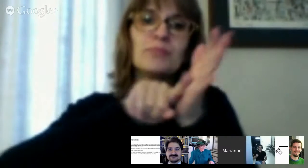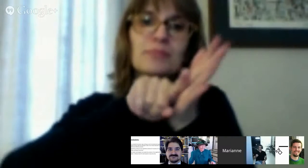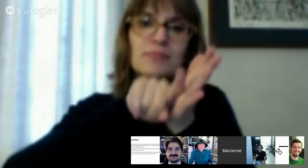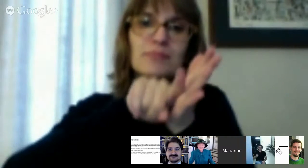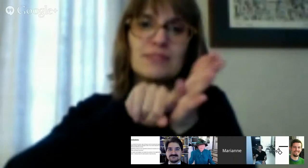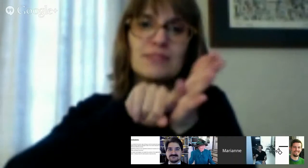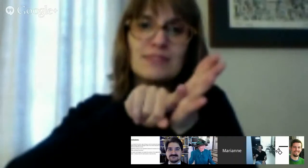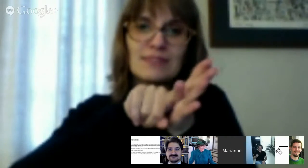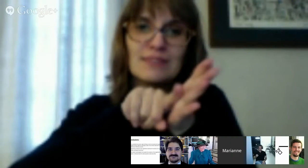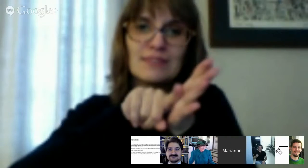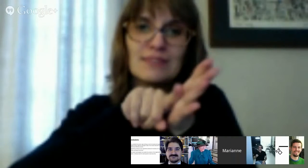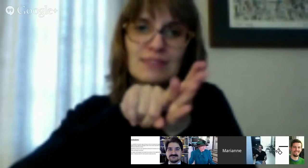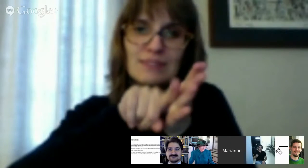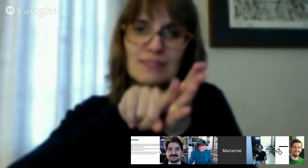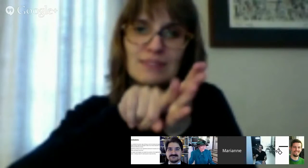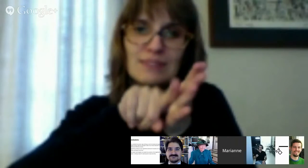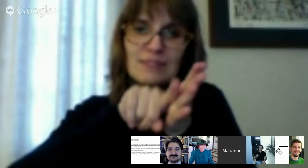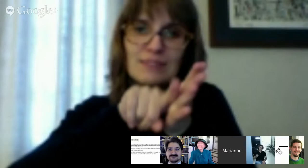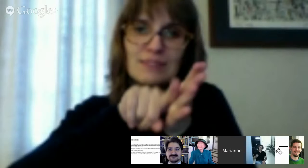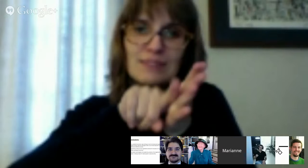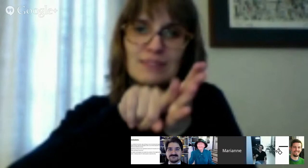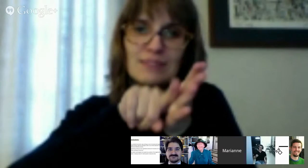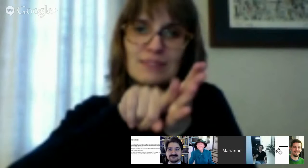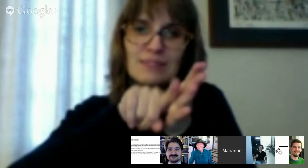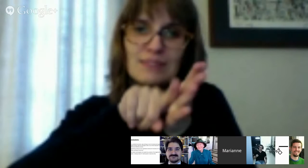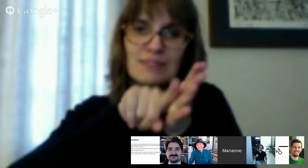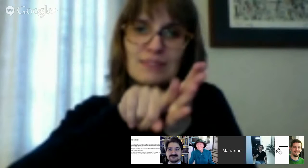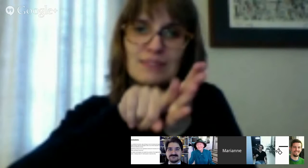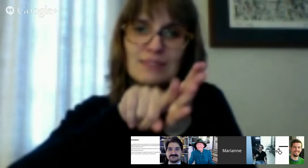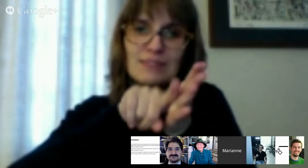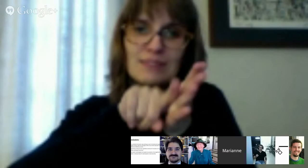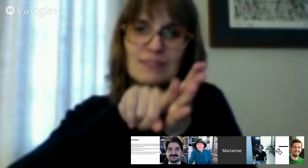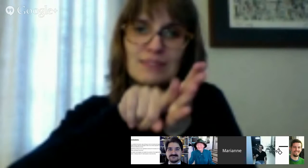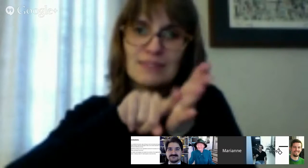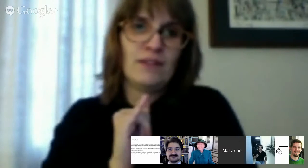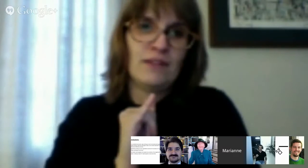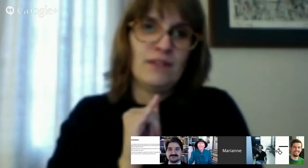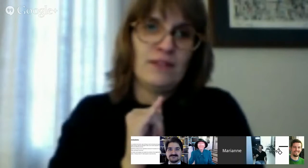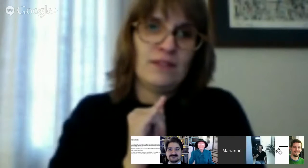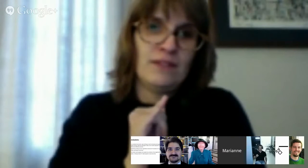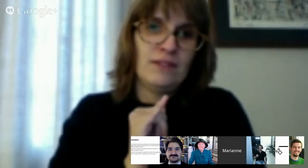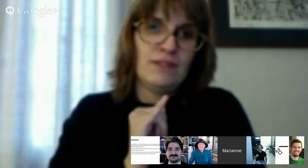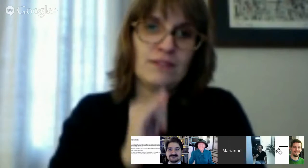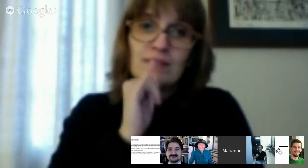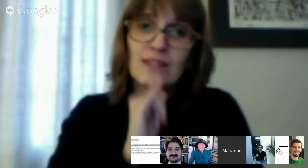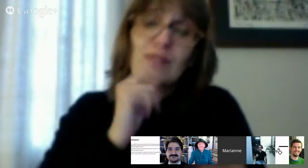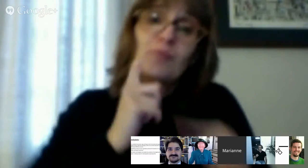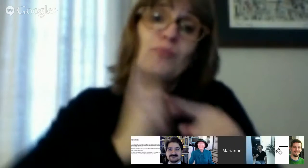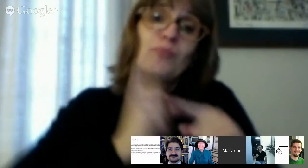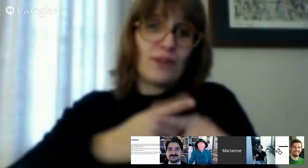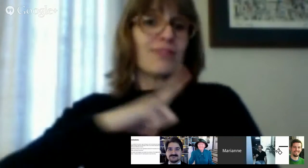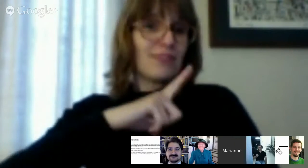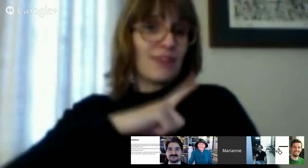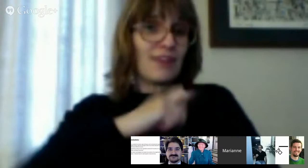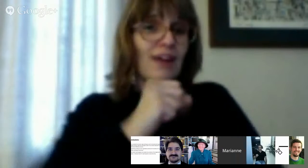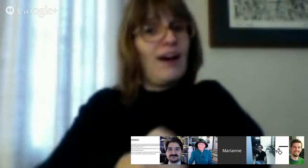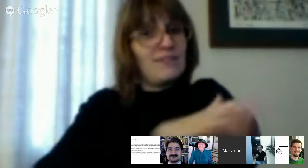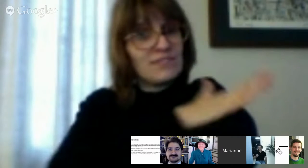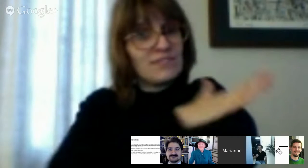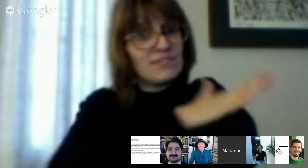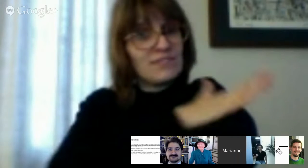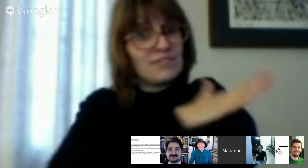importante nós mostrarmos essas pesquisas que já foram feitas na escrita de sinais, para que as